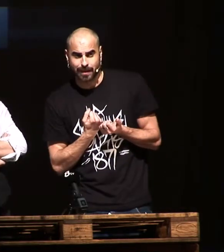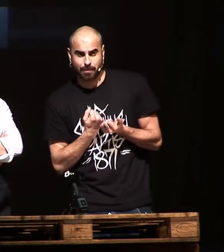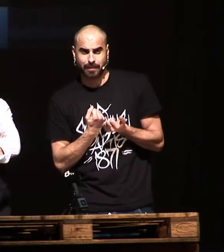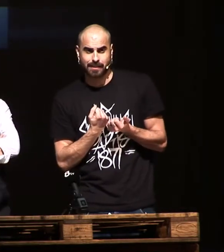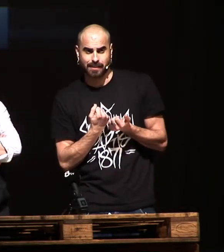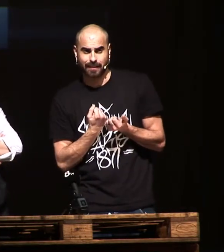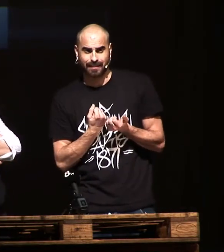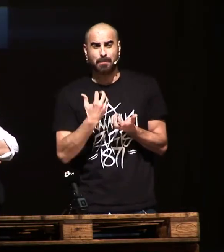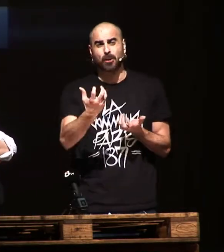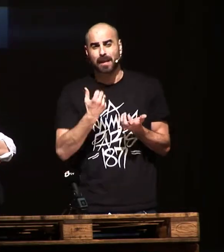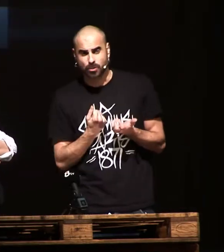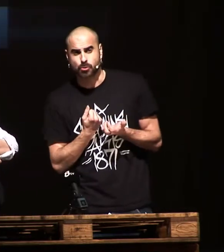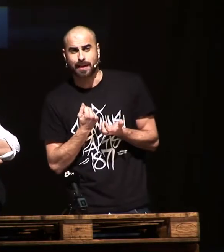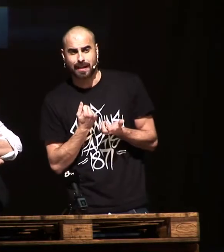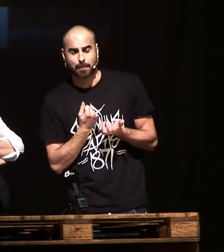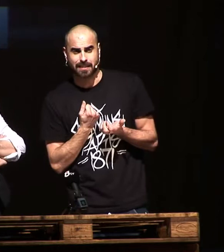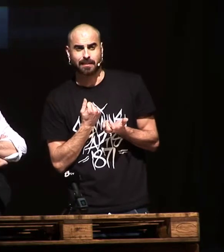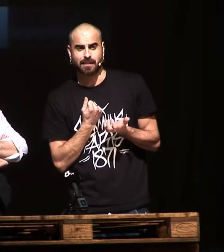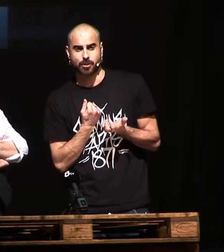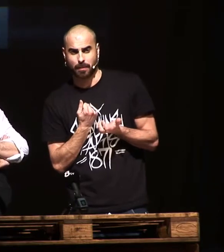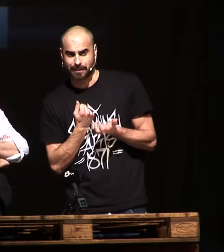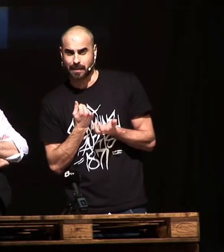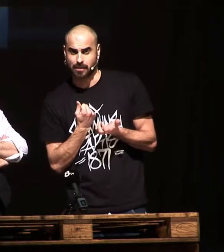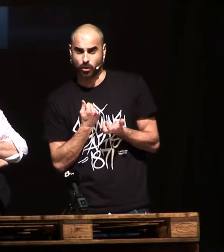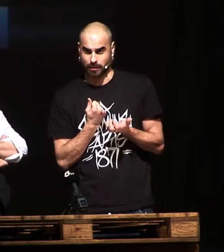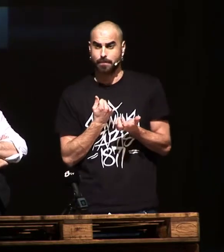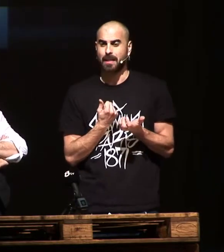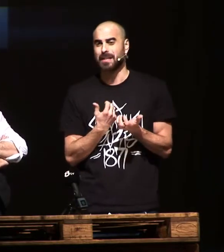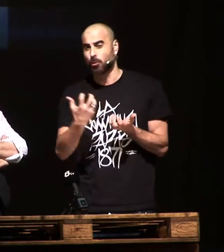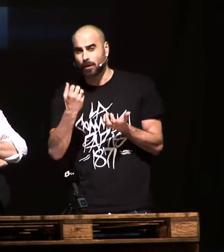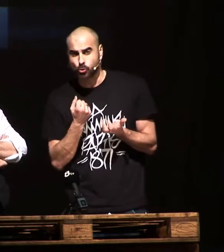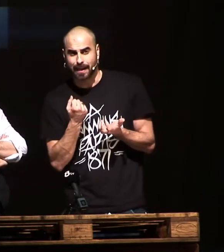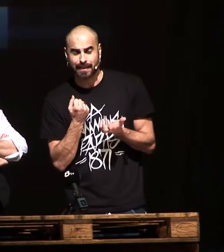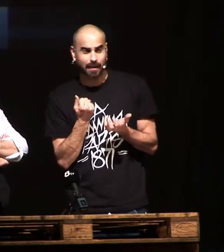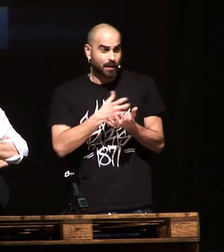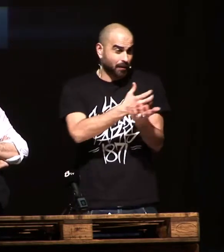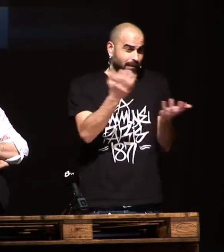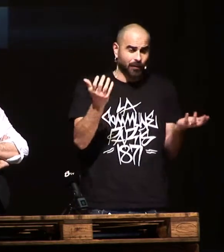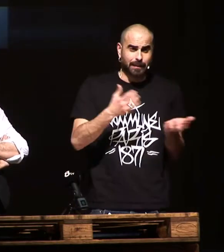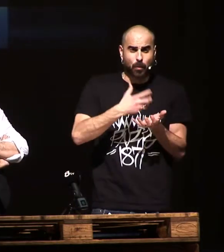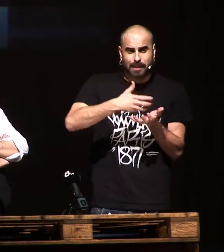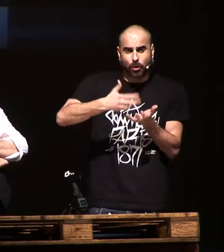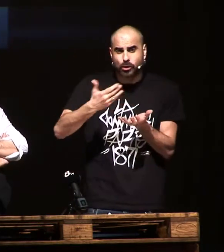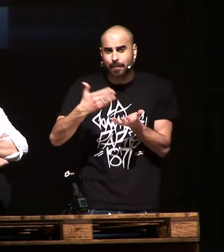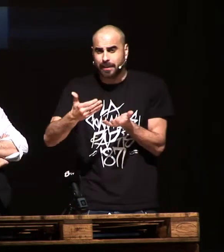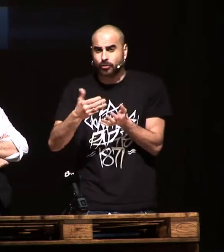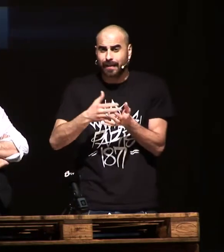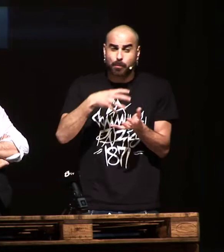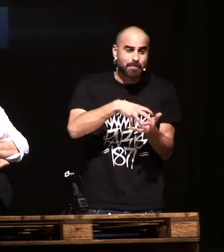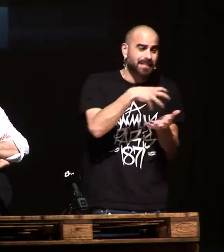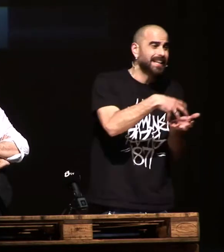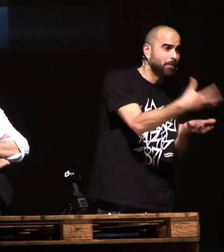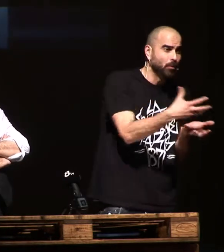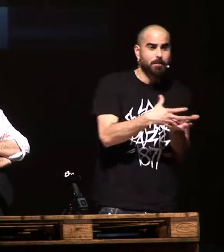la sobirania, privatitzar la sanitat, també robar-nos la sobirania i la capacitat de decisió, privatitzar les escoles, també és robar-nos sobirania, en definitiva, qualsevol cosa que vagi en